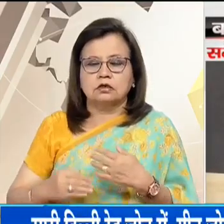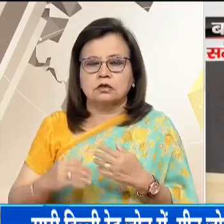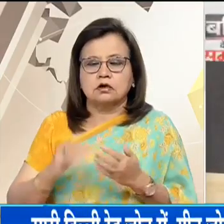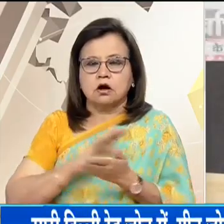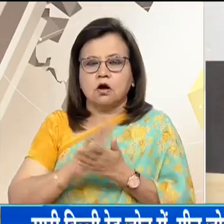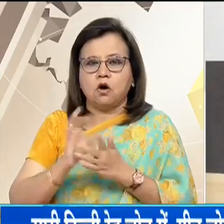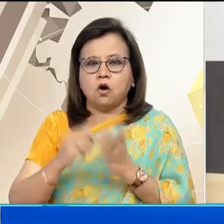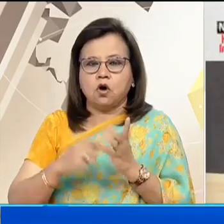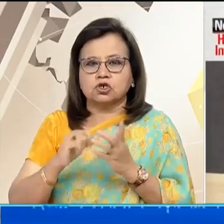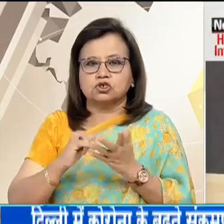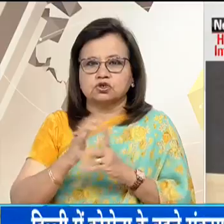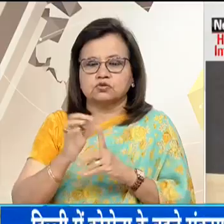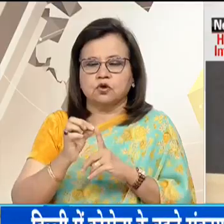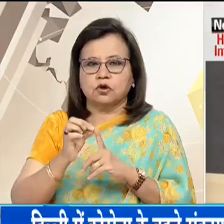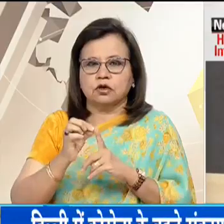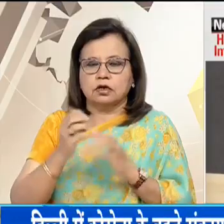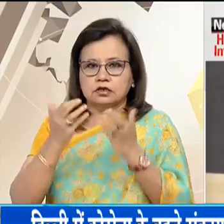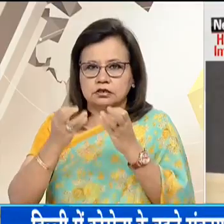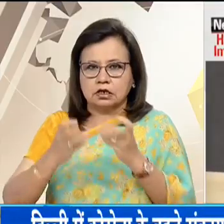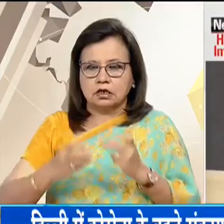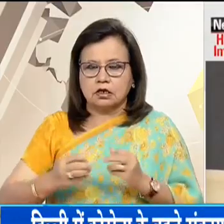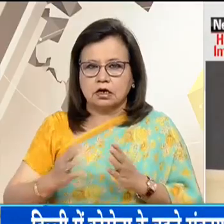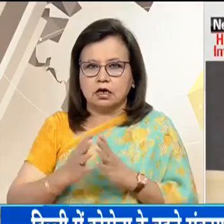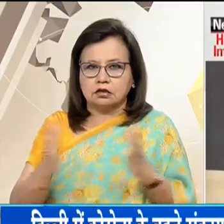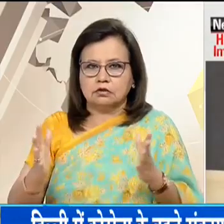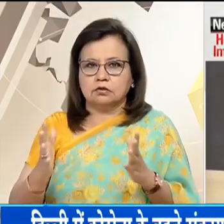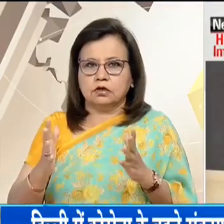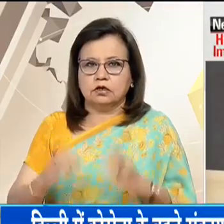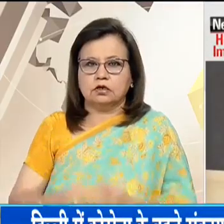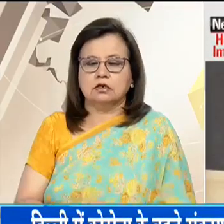होट स्पोर्स की संख्या बढ़ती जाती है